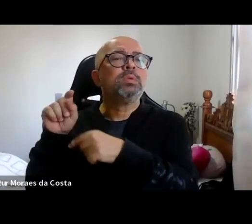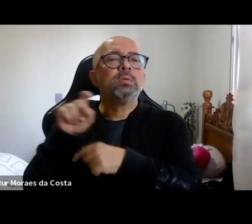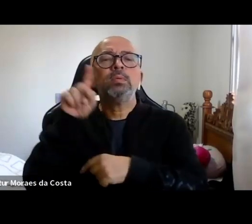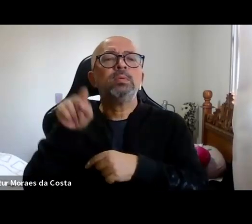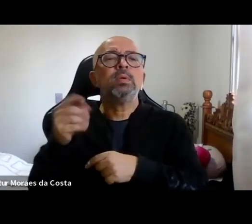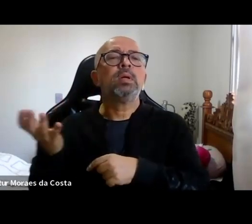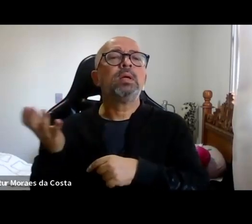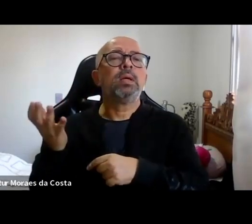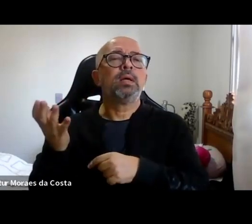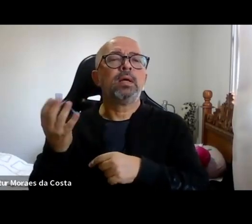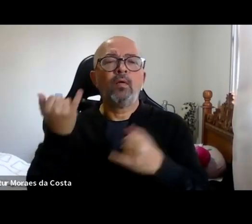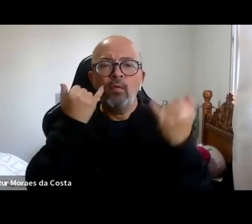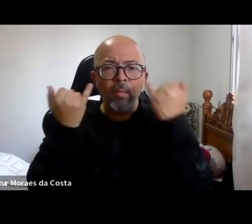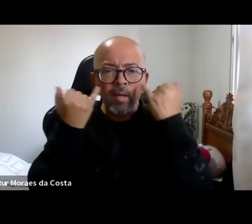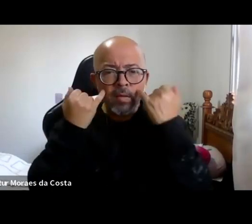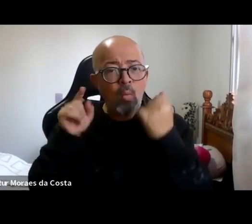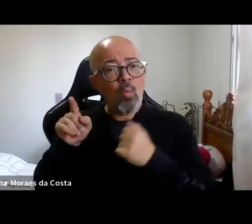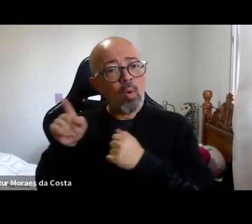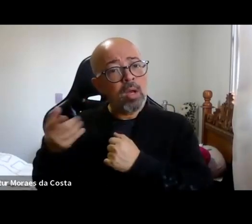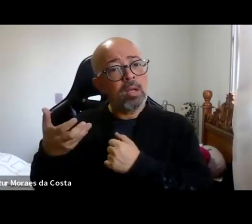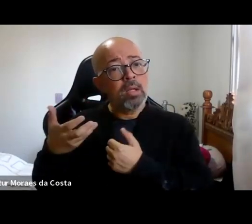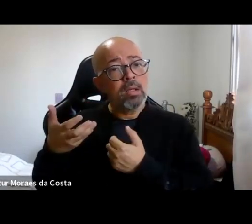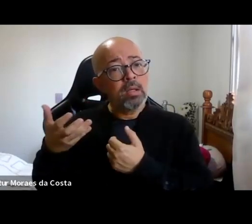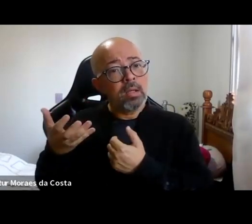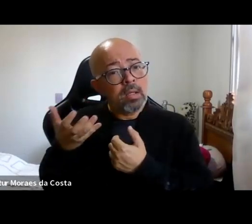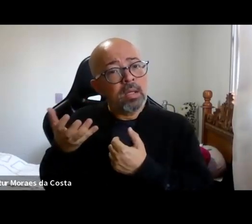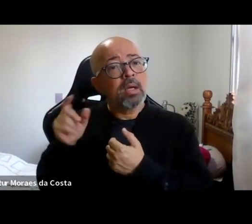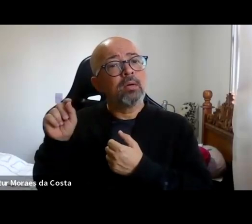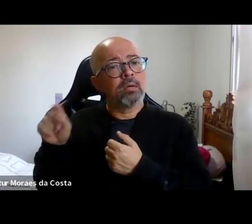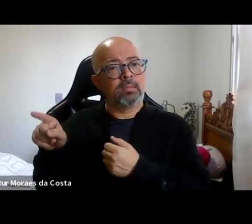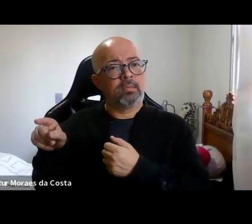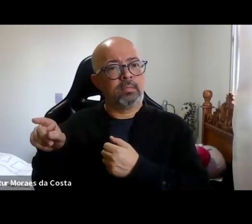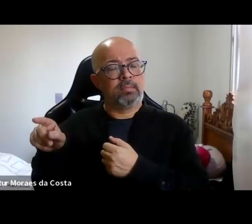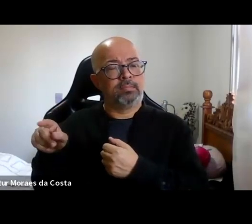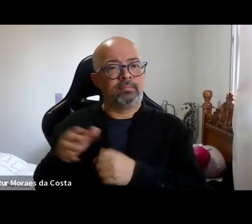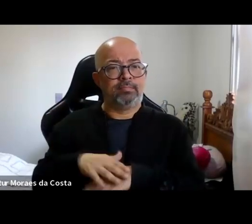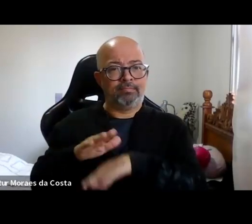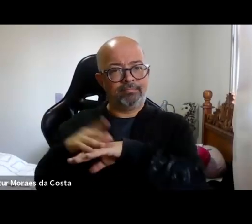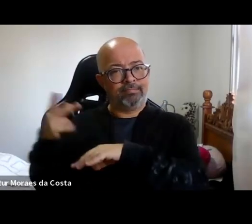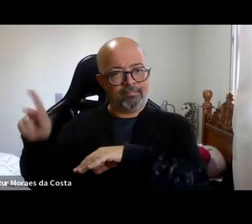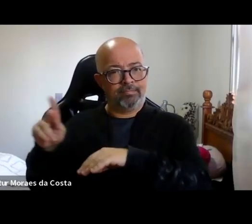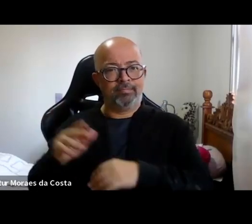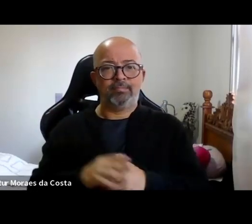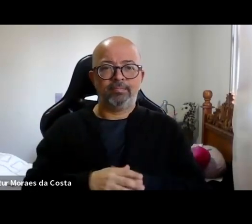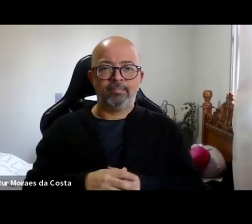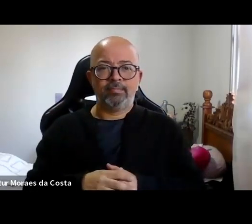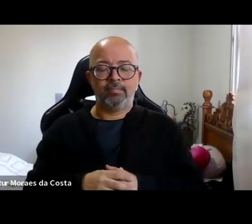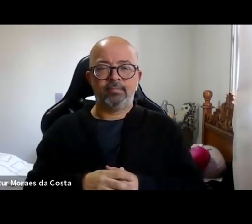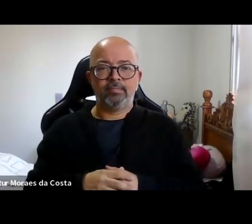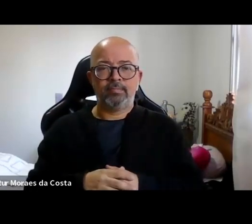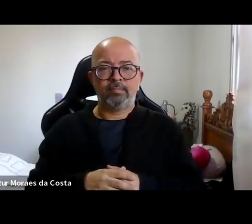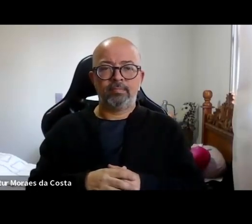entrar a contestar la pregunta de Jimena y mucho más porque aquí quiero referirme a describir